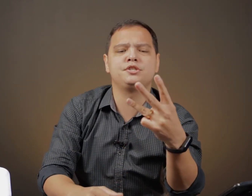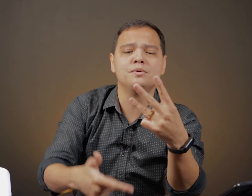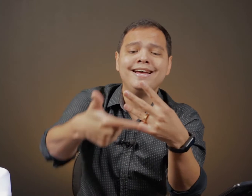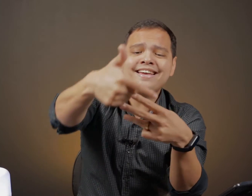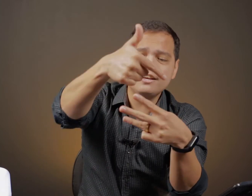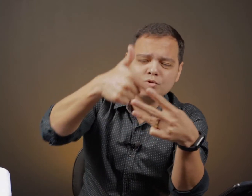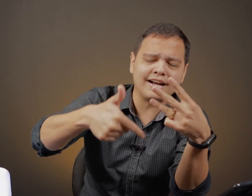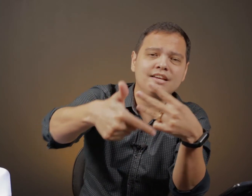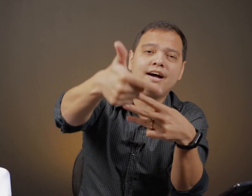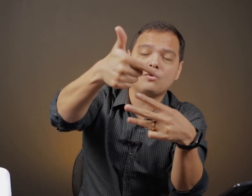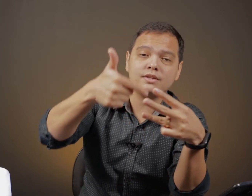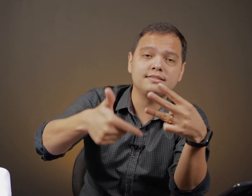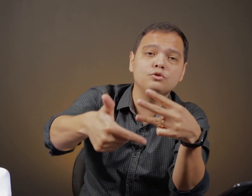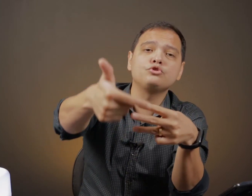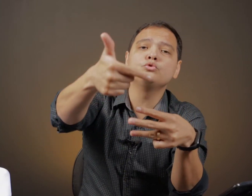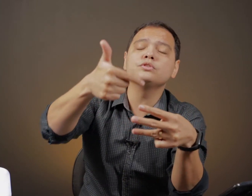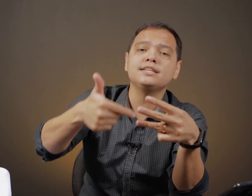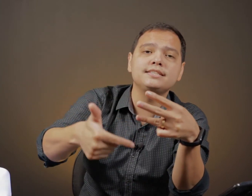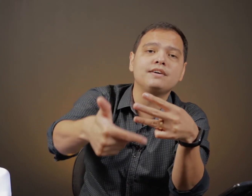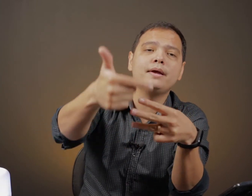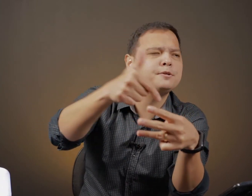assistiu. E isso daqui vai acontecendo sucessivamente. Pega